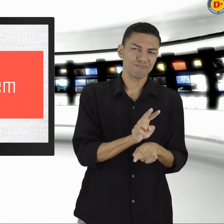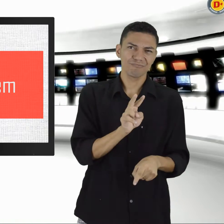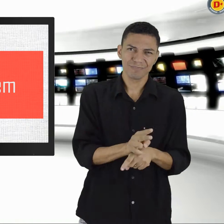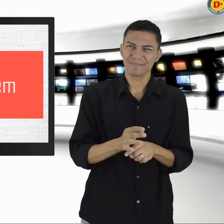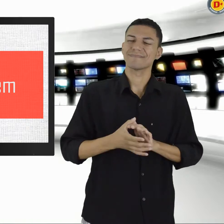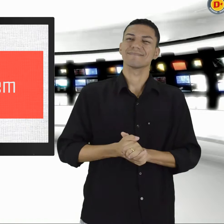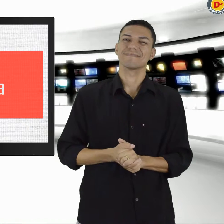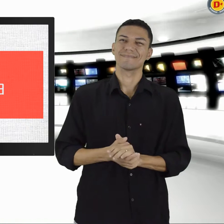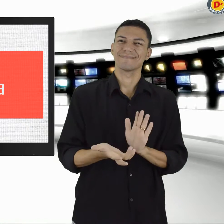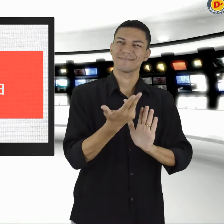Arte e ervas,